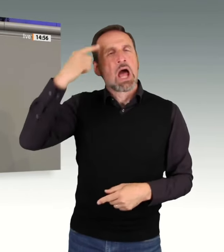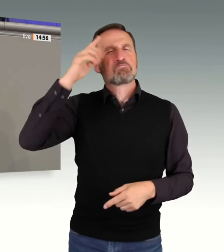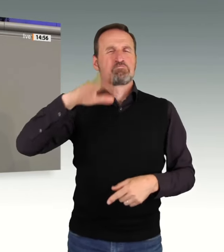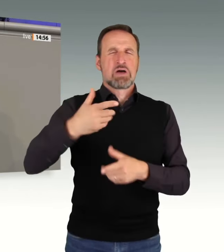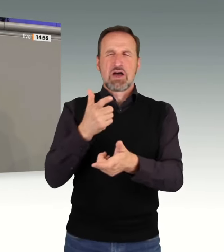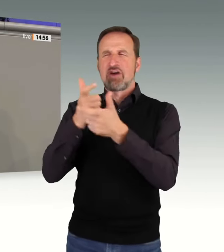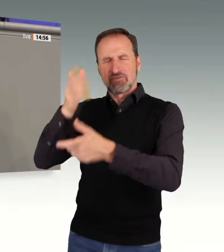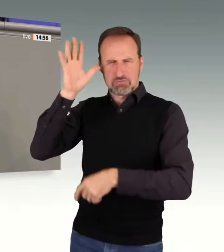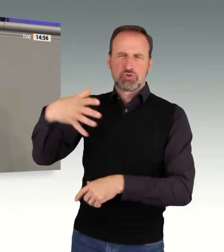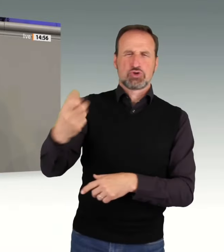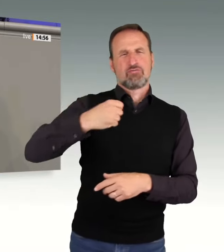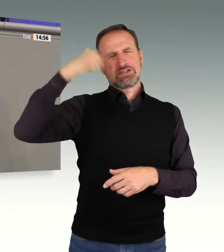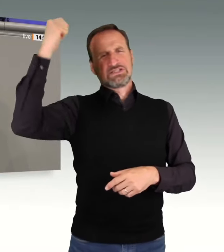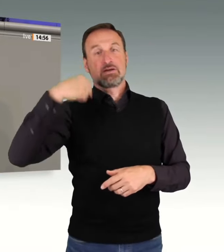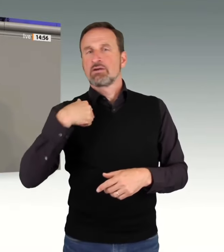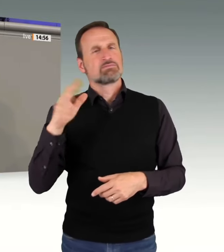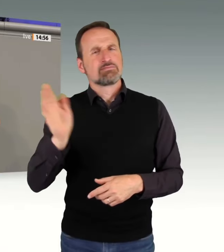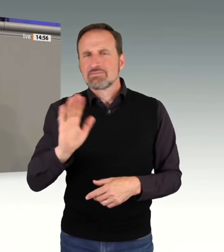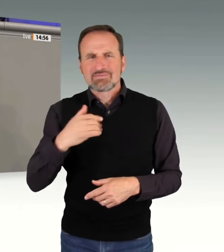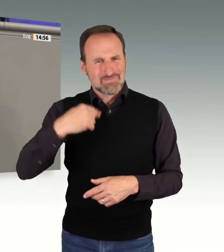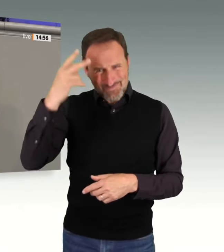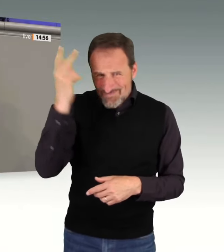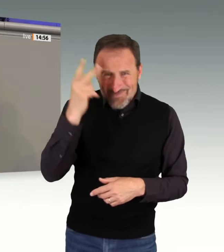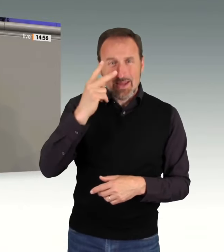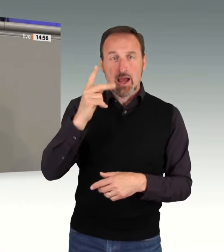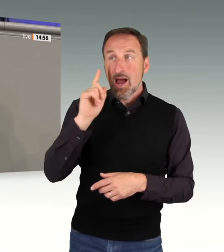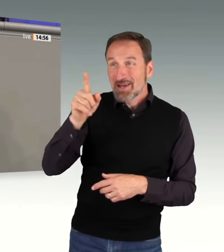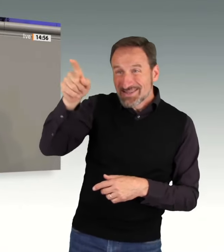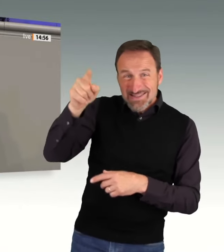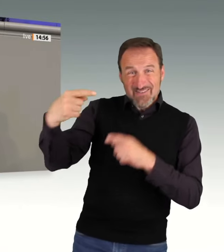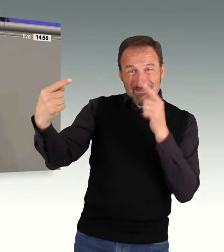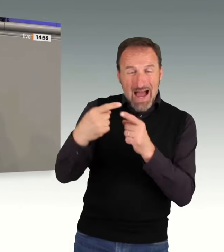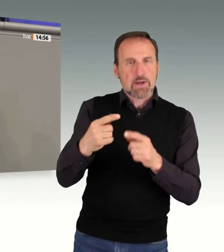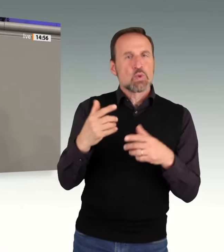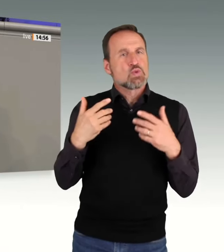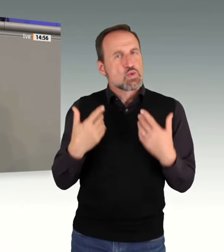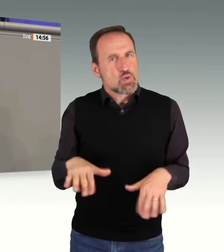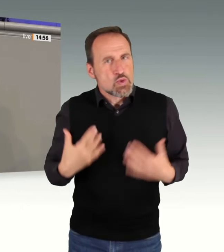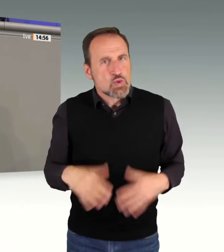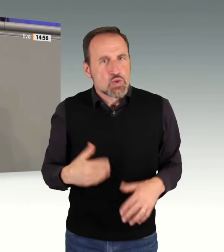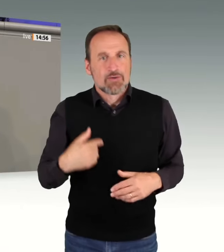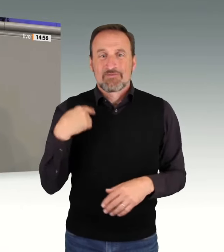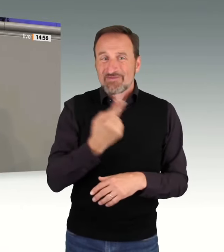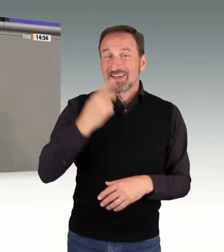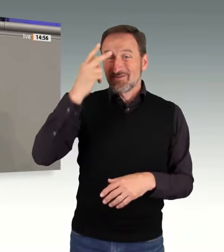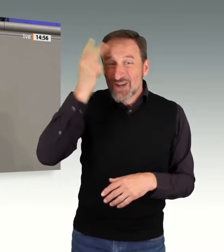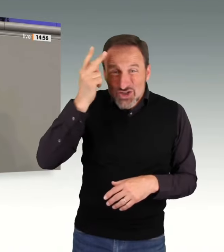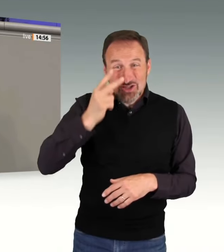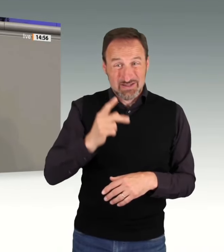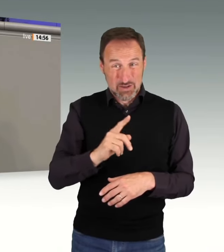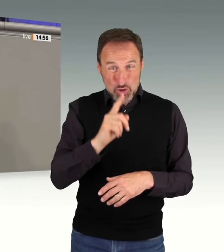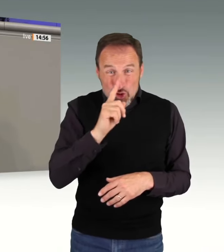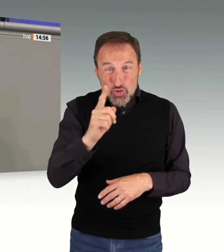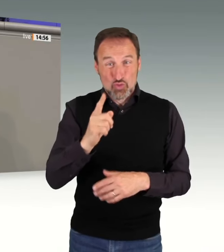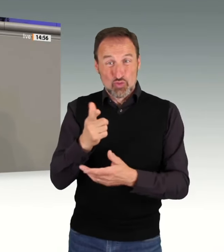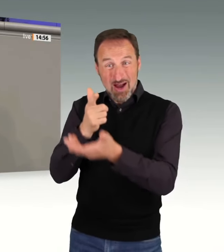Friedensgipfel, Einigkeit der Freunde. Deswegen müssen wir zusammenarbeiten und wirksam sein, Einheit von Europa. Und